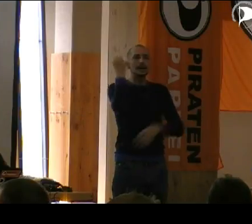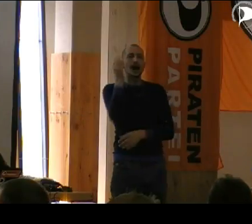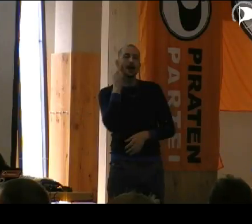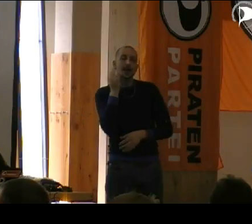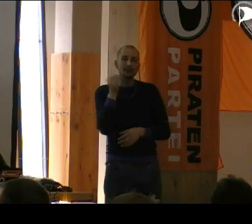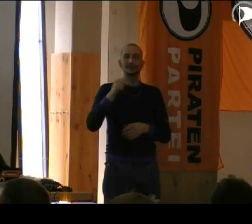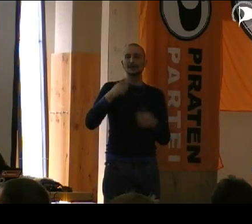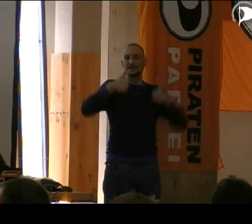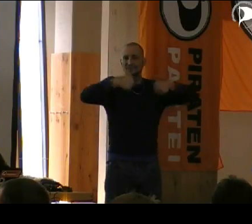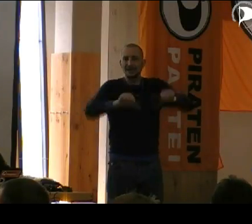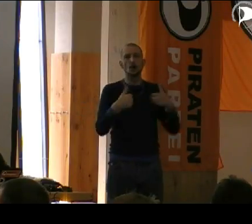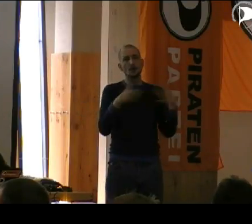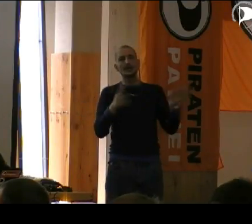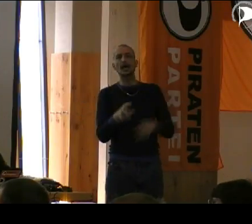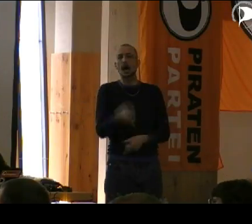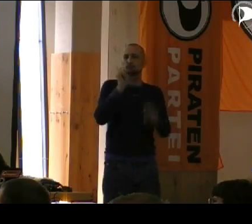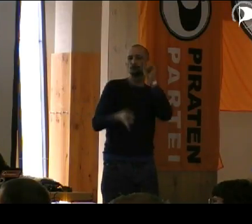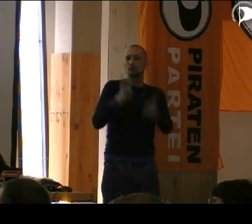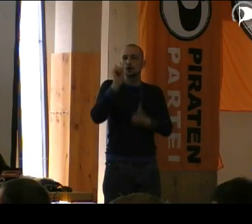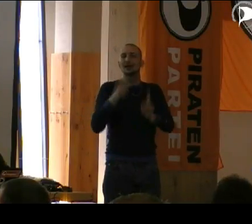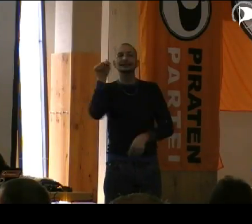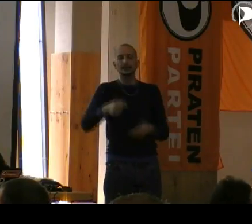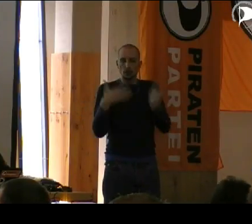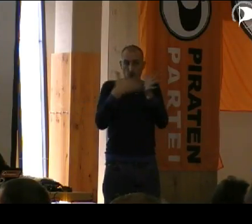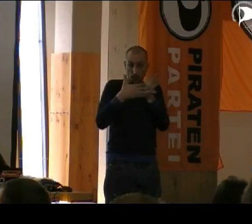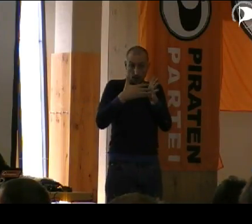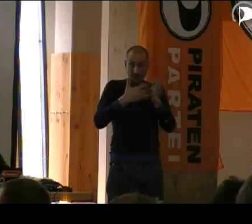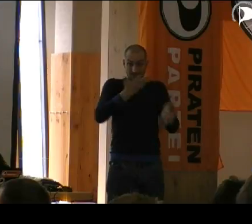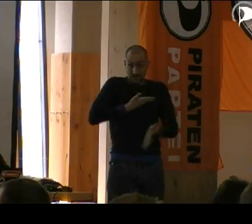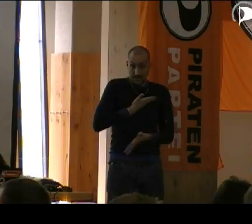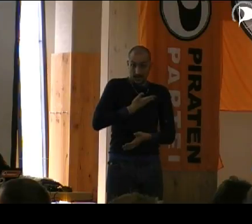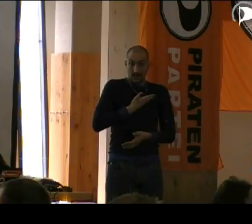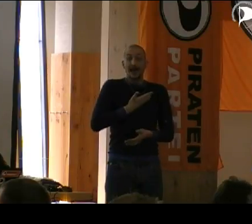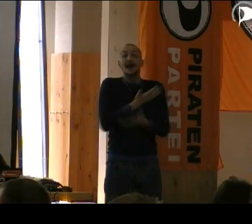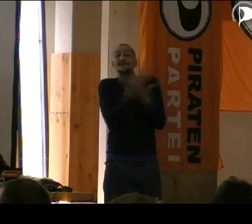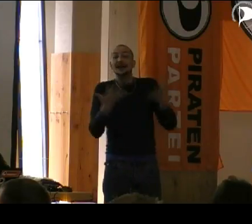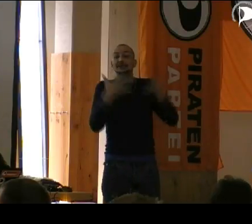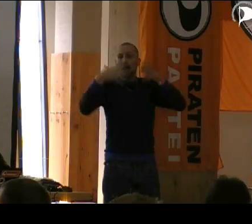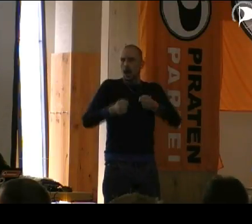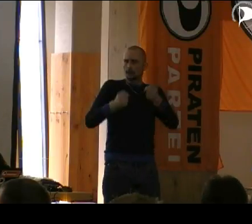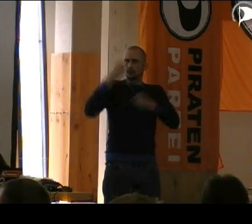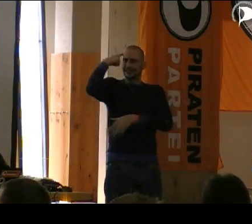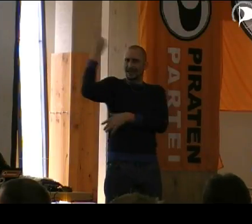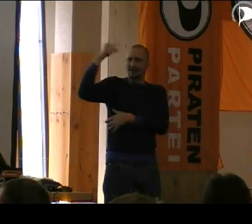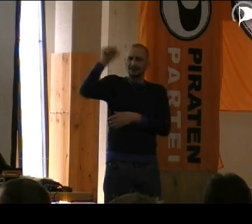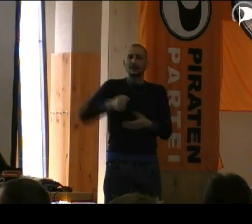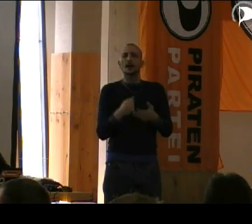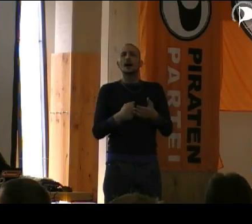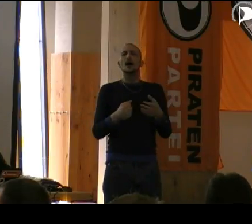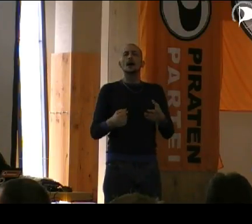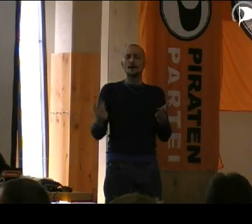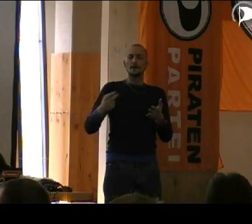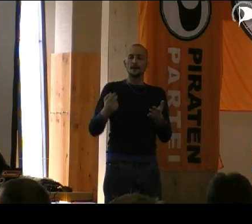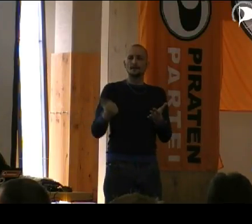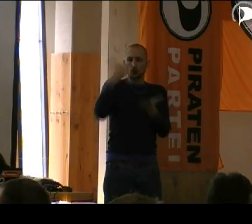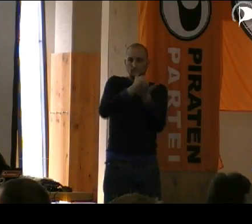das öffentlichen abstimmung war dass man kontrollieren möchte welche haltung ein kandidat für ein vorstandsamt für ein